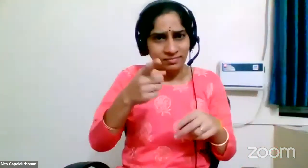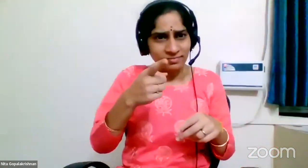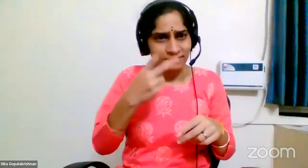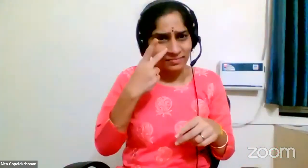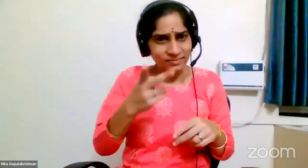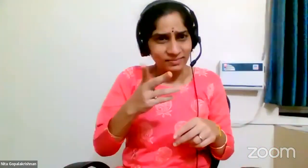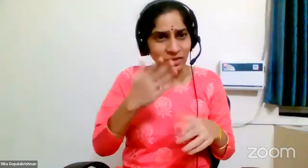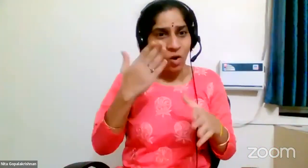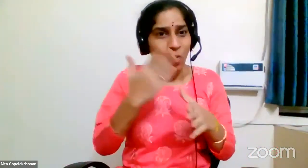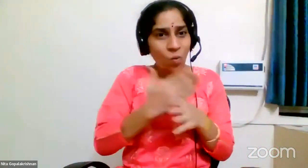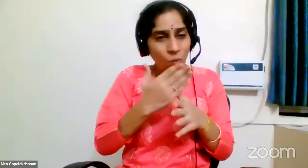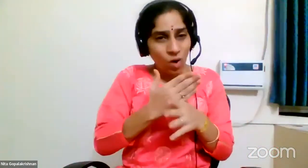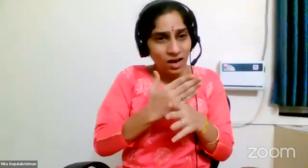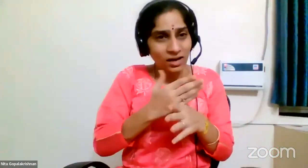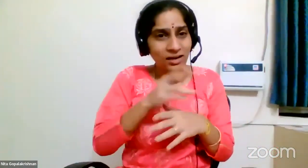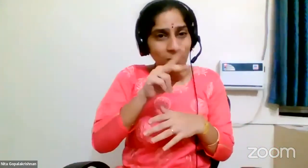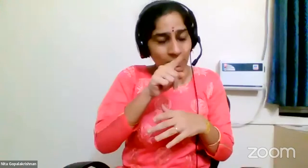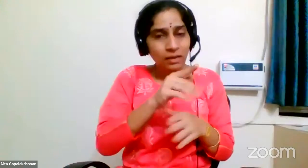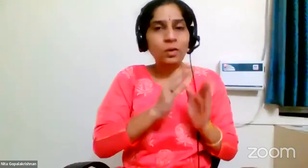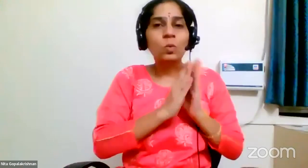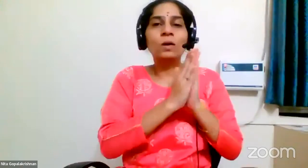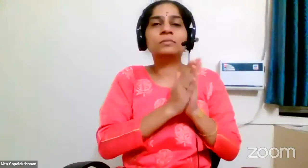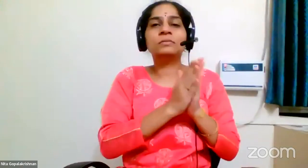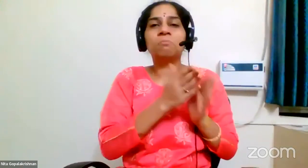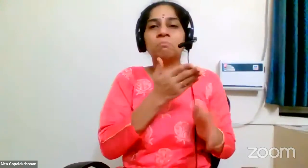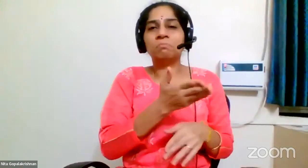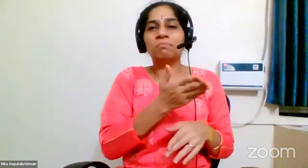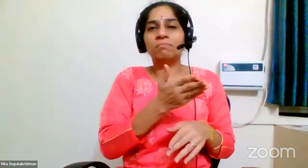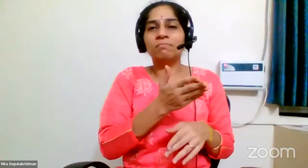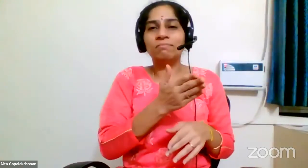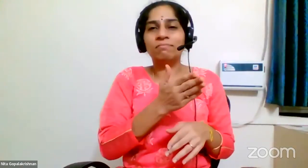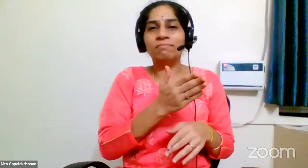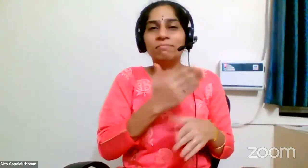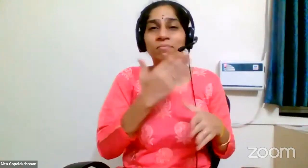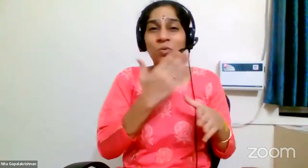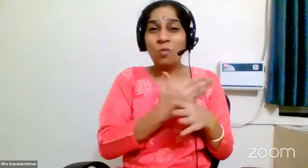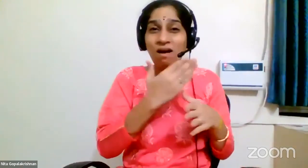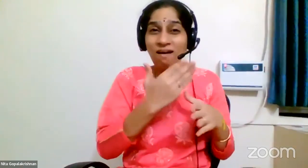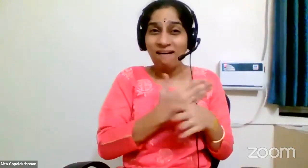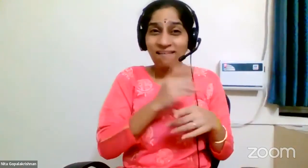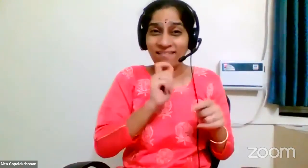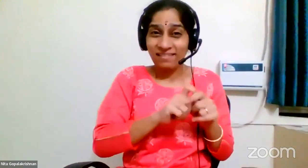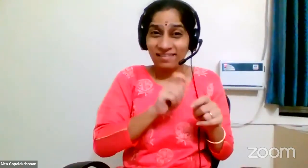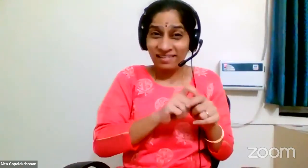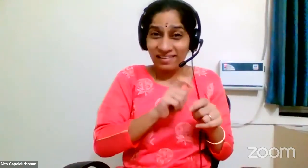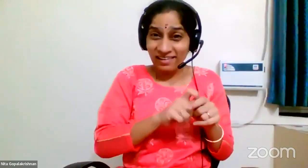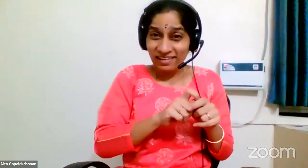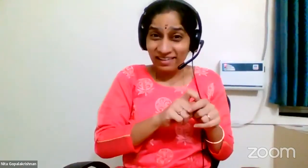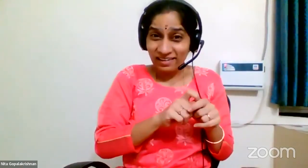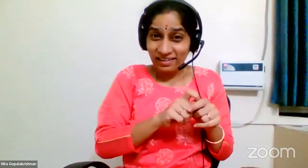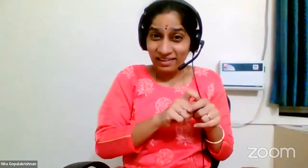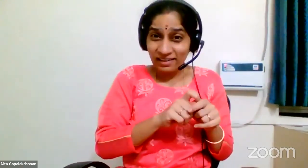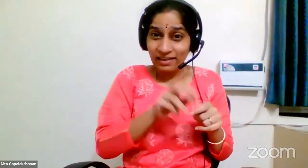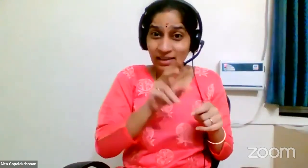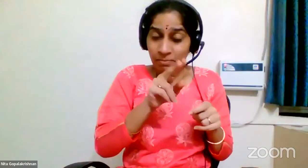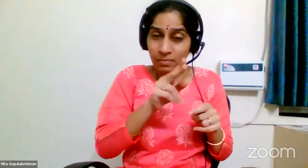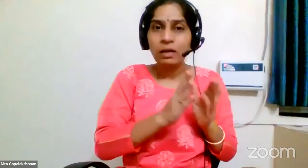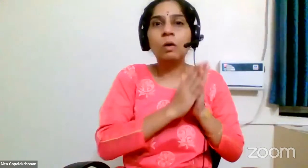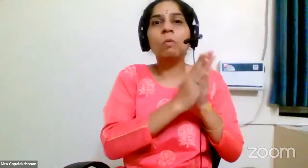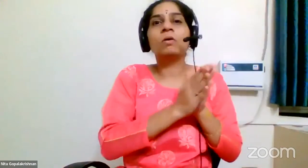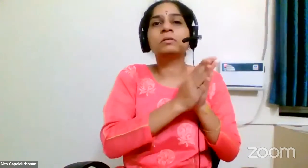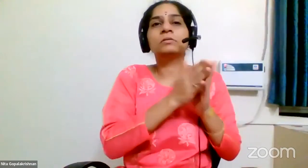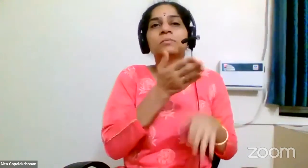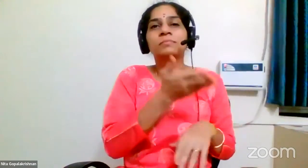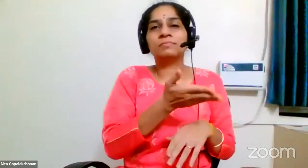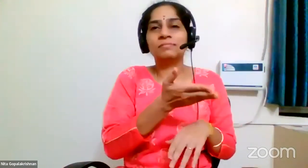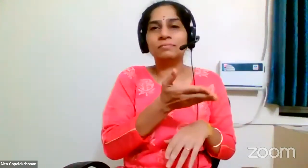तो ऐसे खोखले सिद्धांतों से आप ऊपर उठ पाएंगे। तो ये वर्क इज वर्शिप का जो सिद्धांत